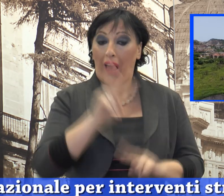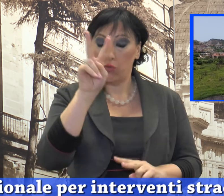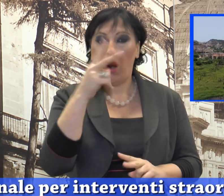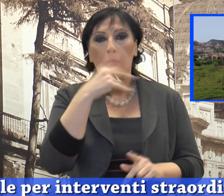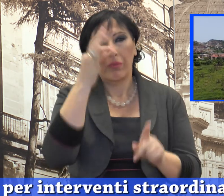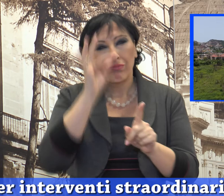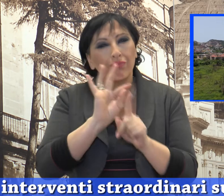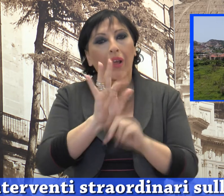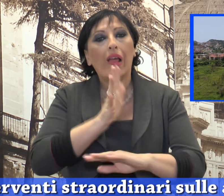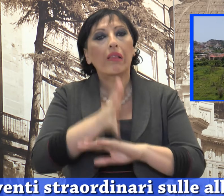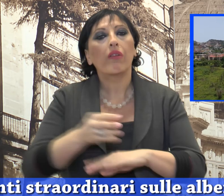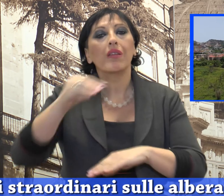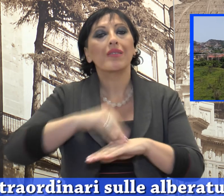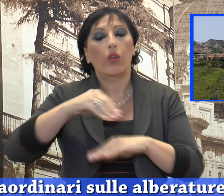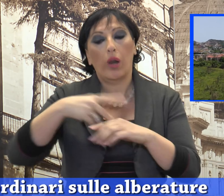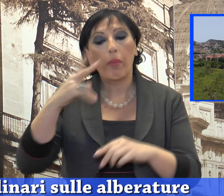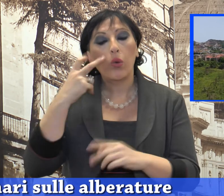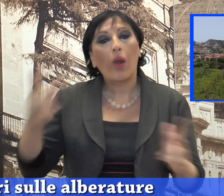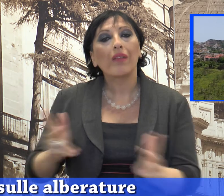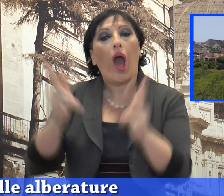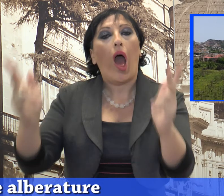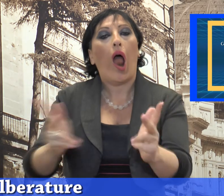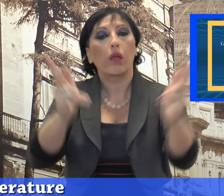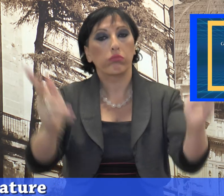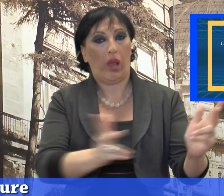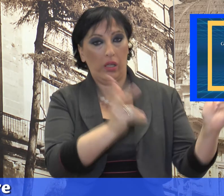interventi straordinari sulle alberature.